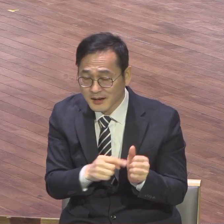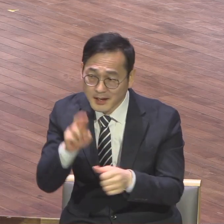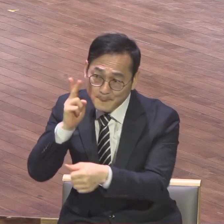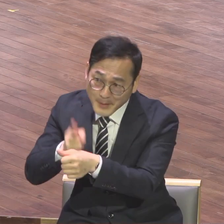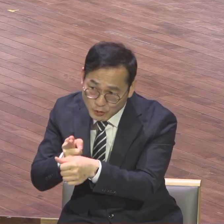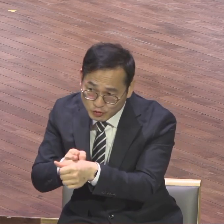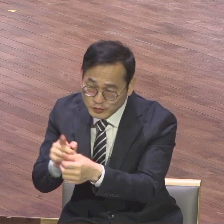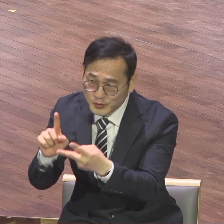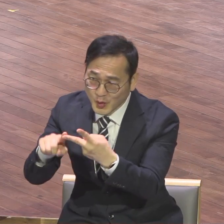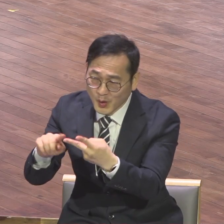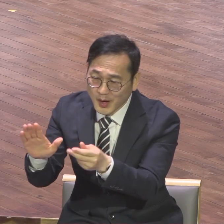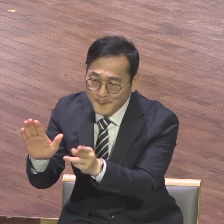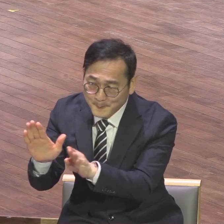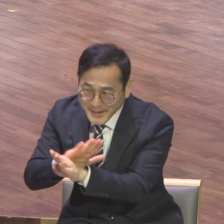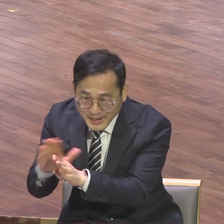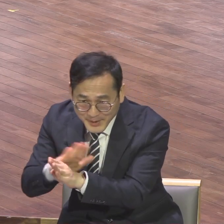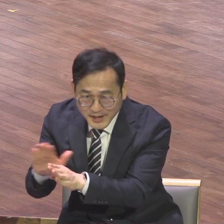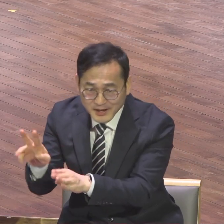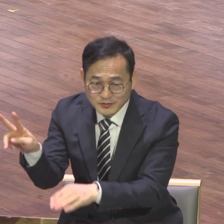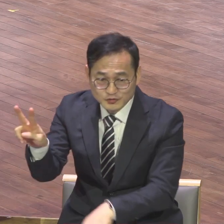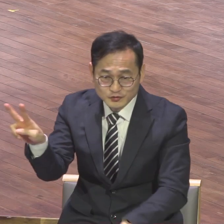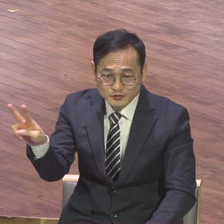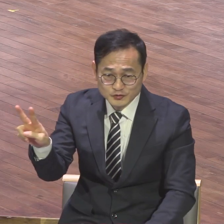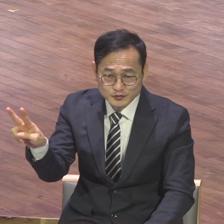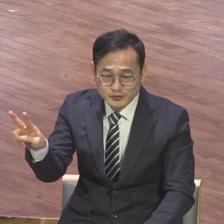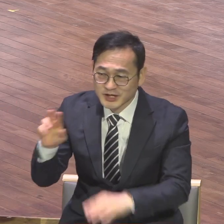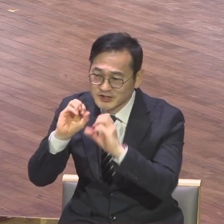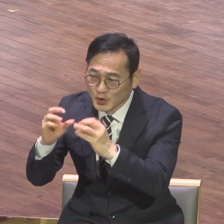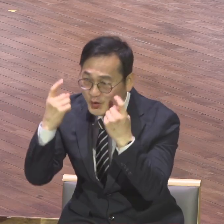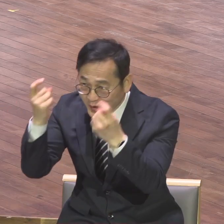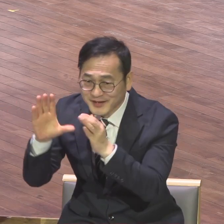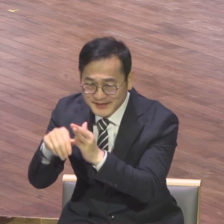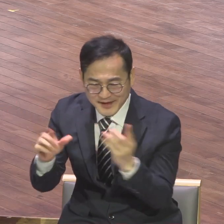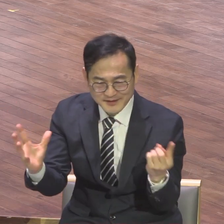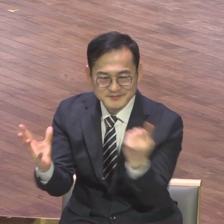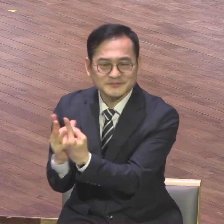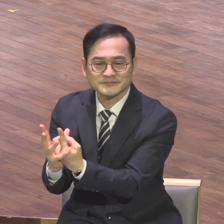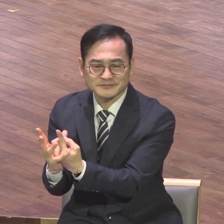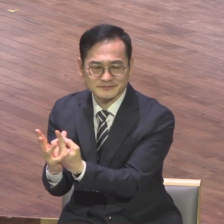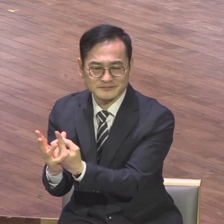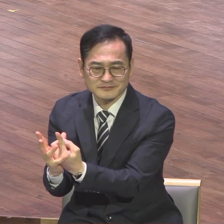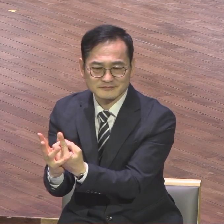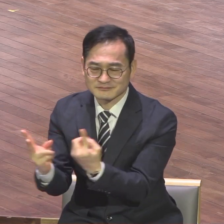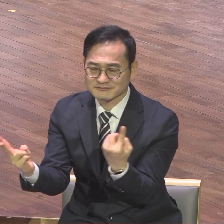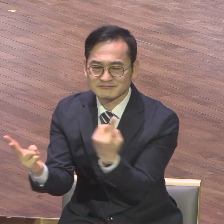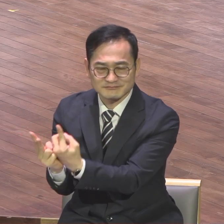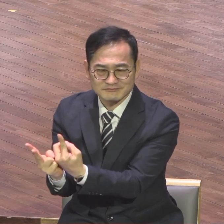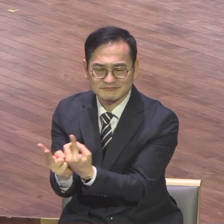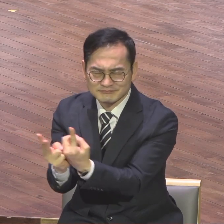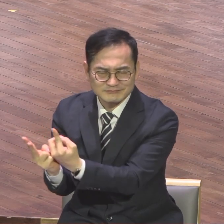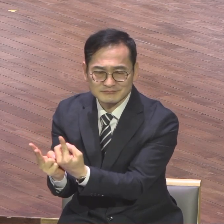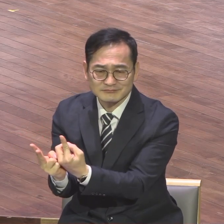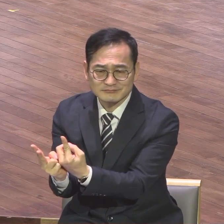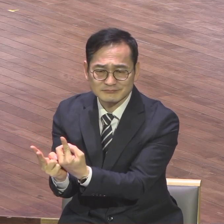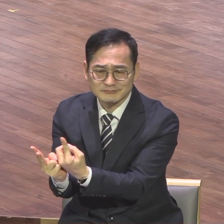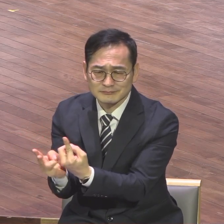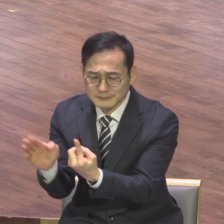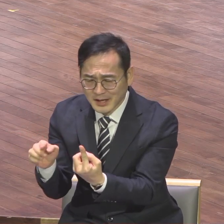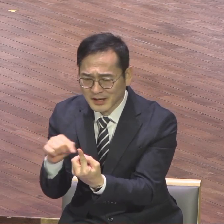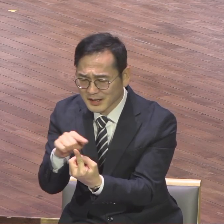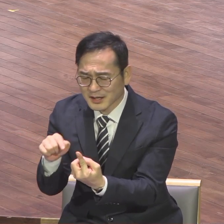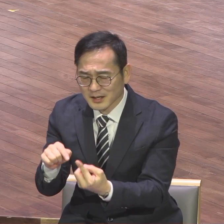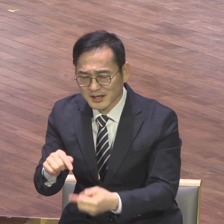바나바가 1차 선교 여행을 할 때 함께 했던 인물이요. 그런데 중간에